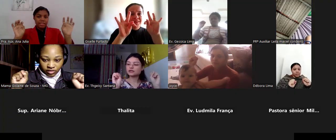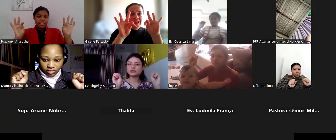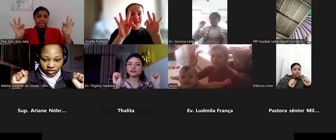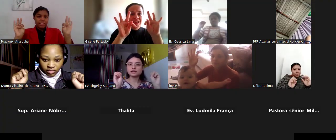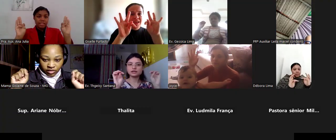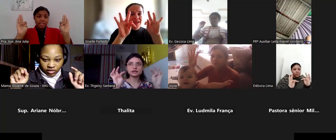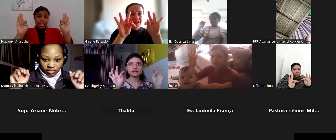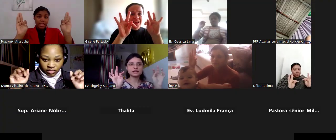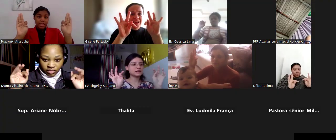T,